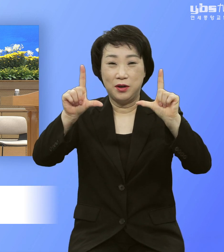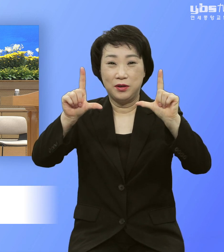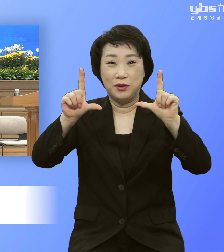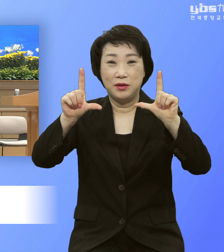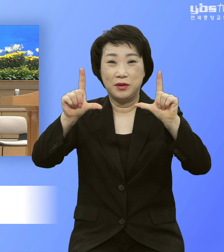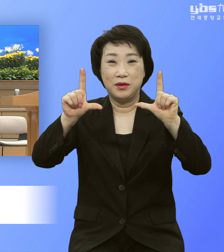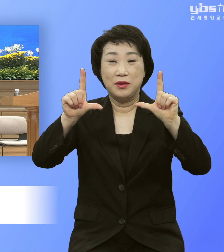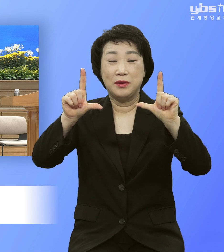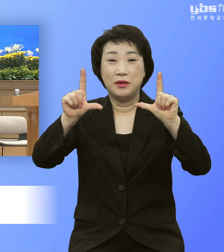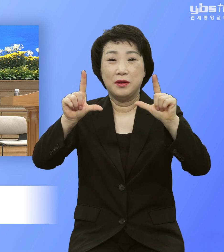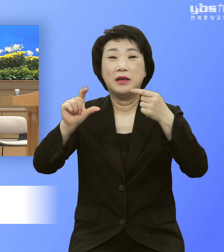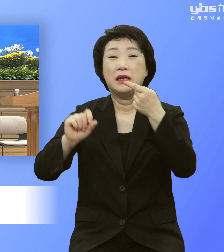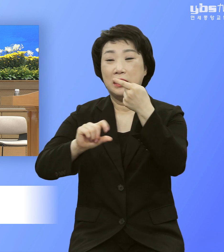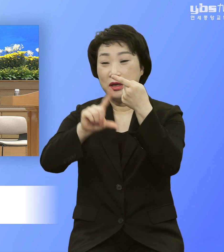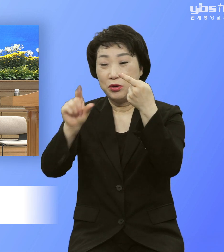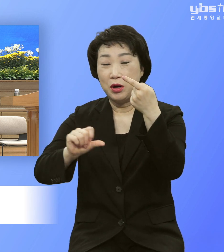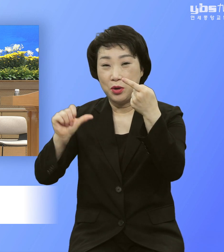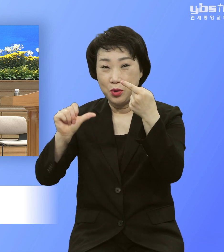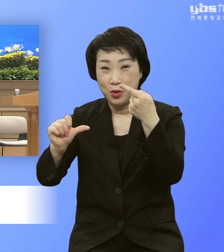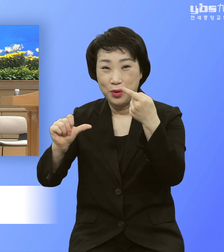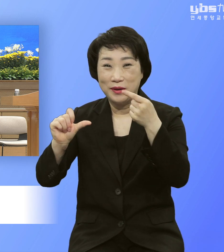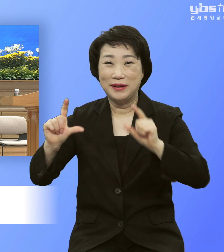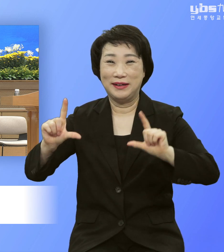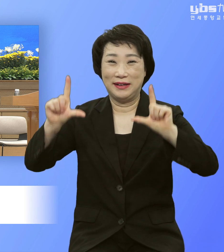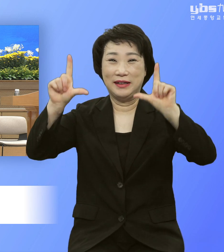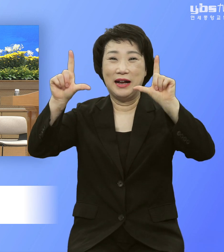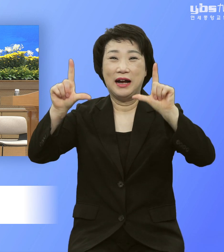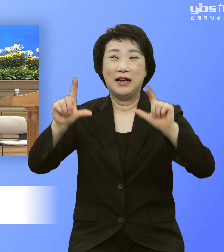1986년도 1월 5일 날이